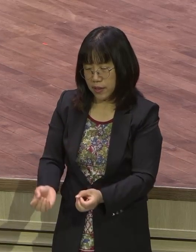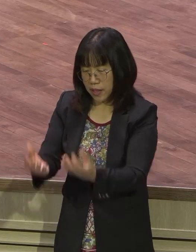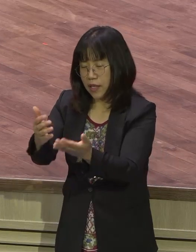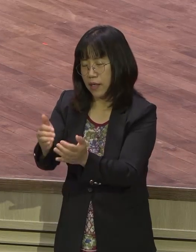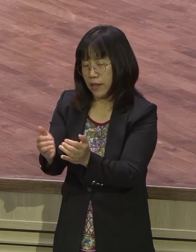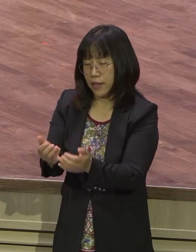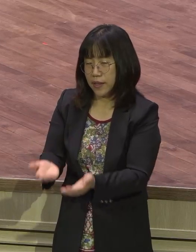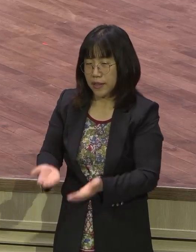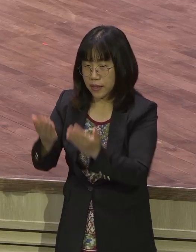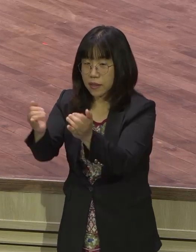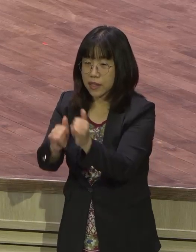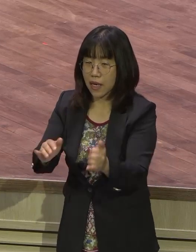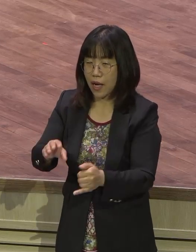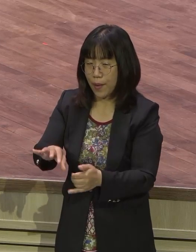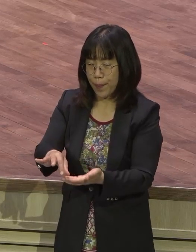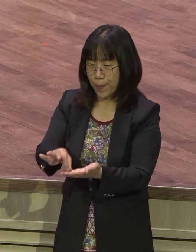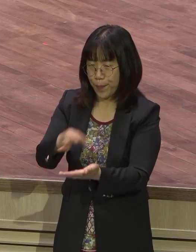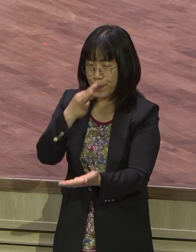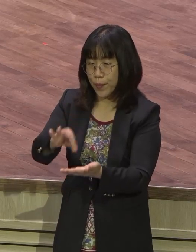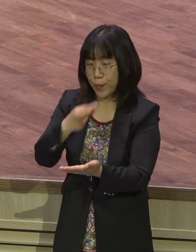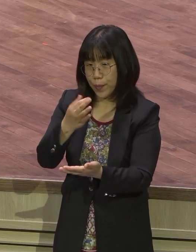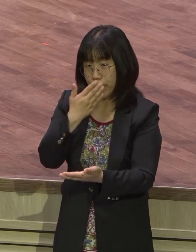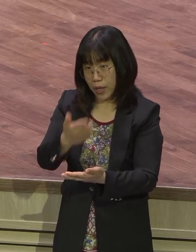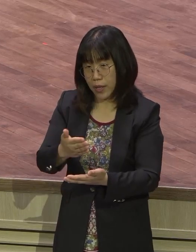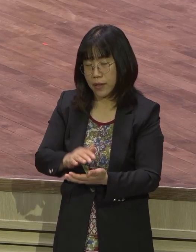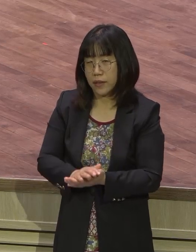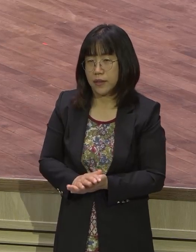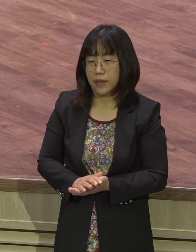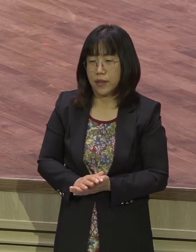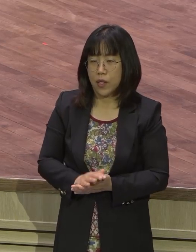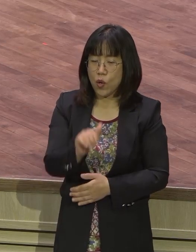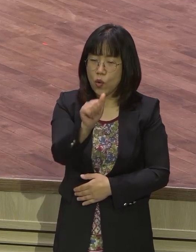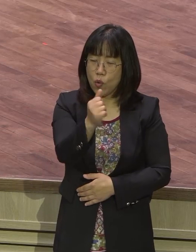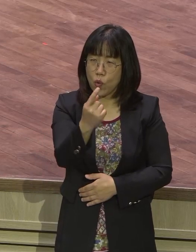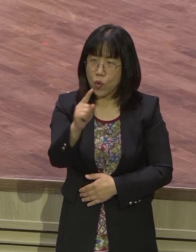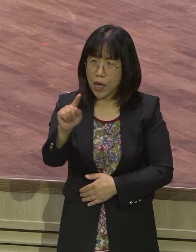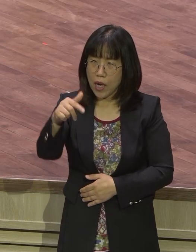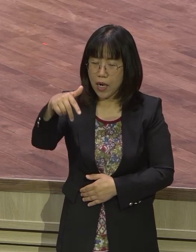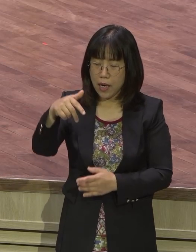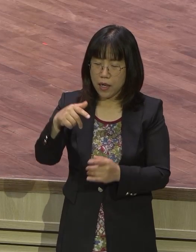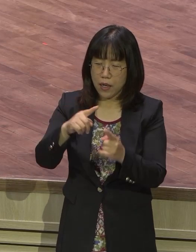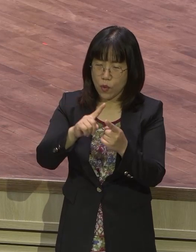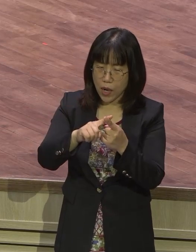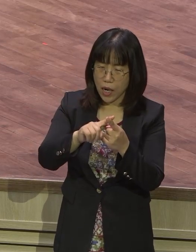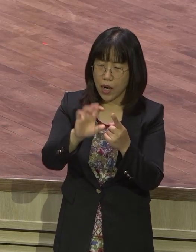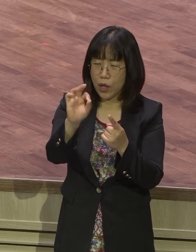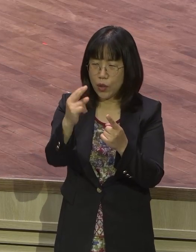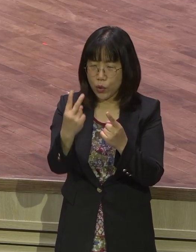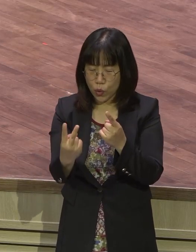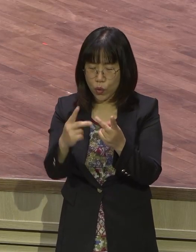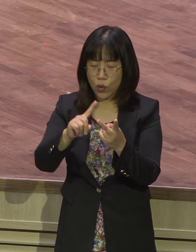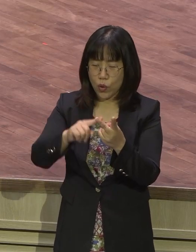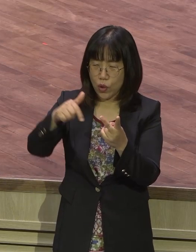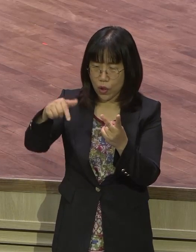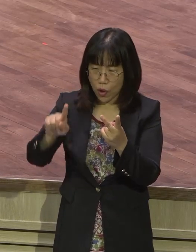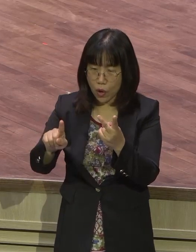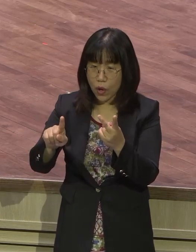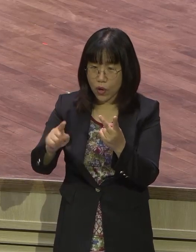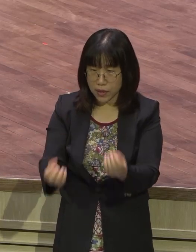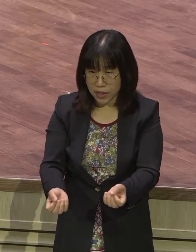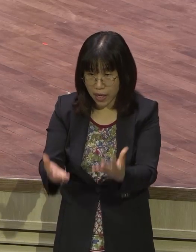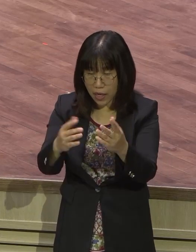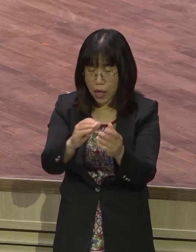화재 요재 거재라는 이 말은 제사 드리는 방법인데 화재는